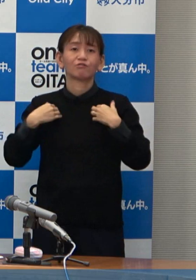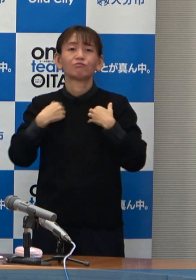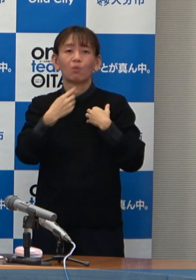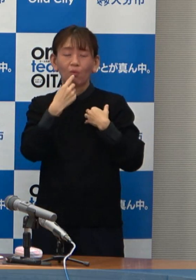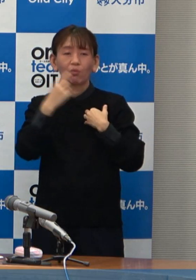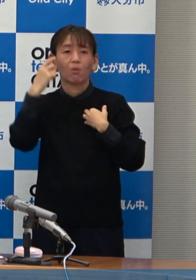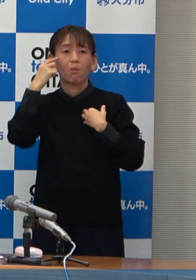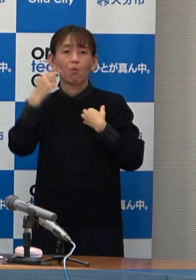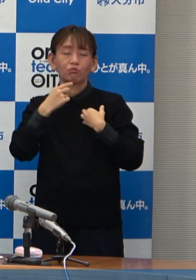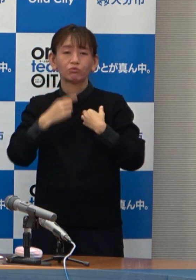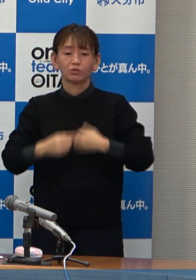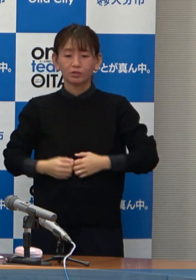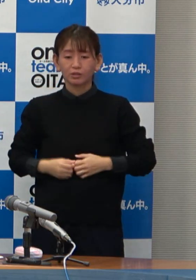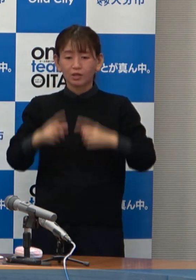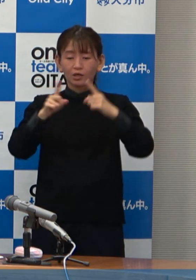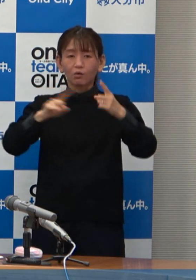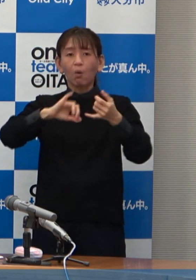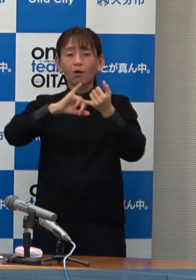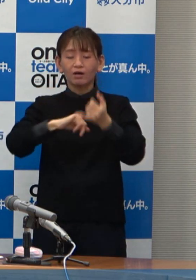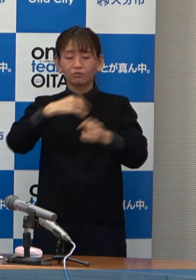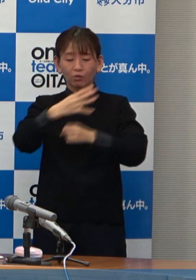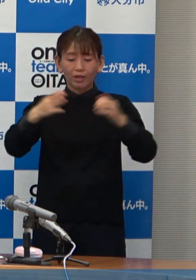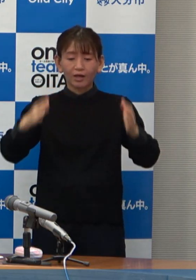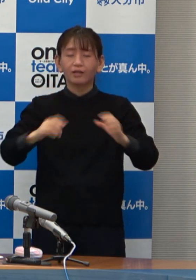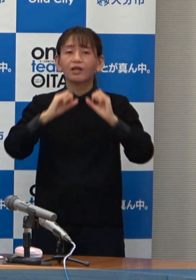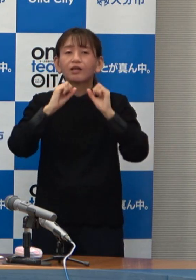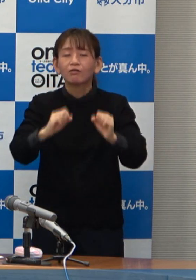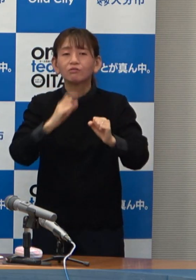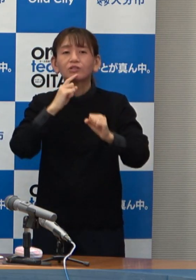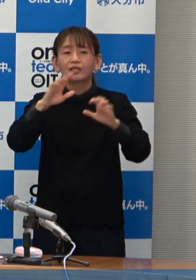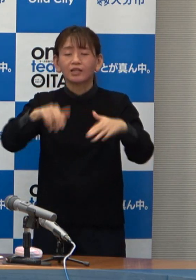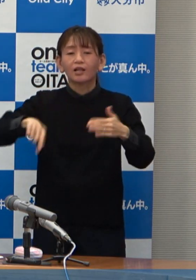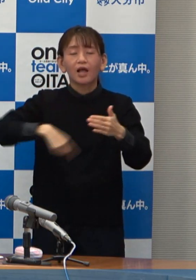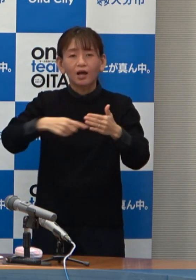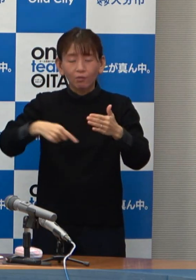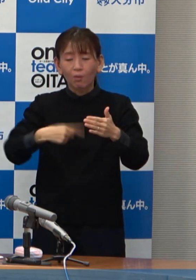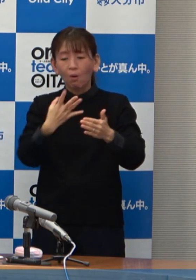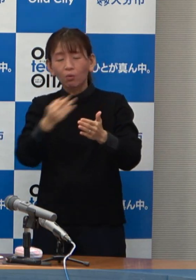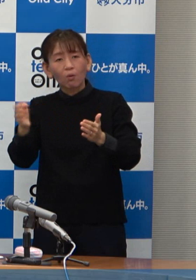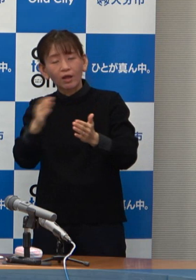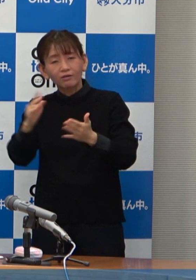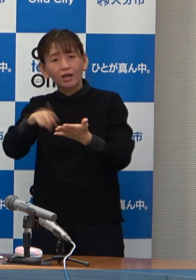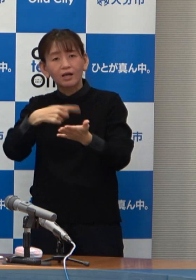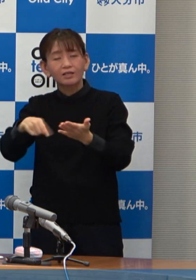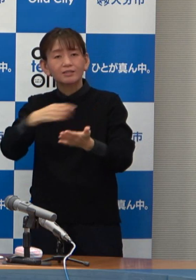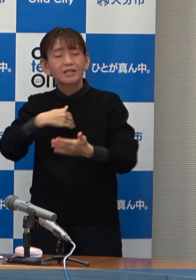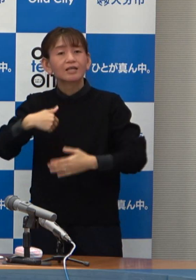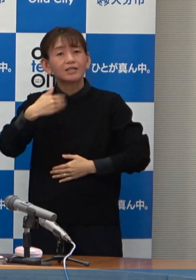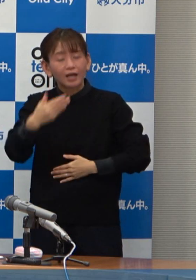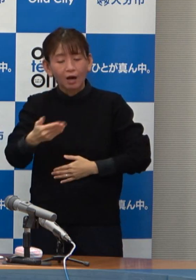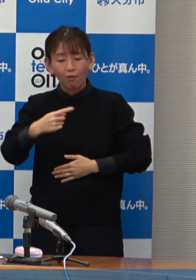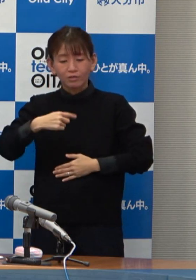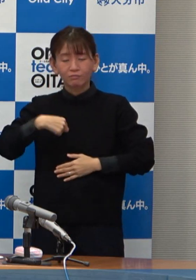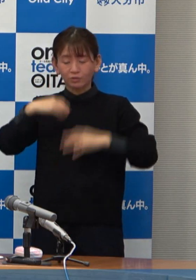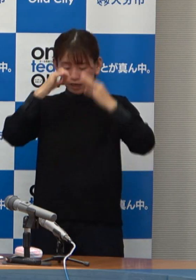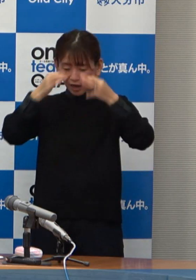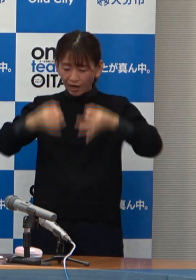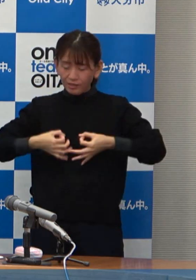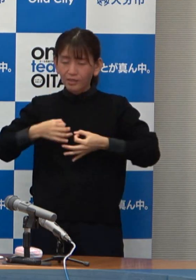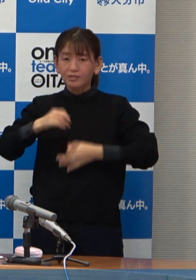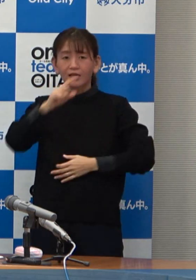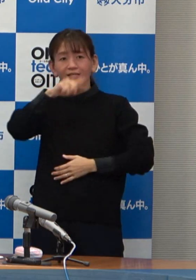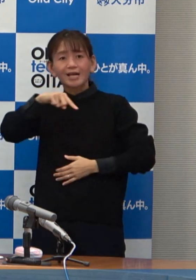年間のうちでやりますって言ったことがどこまでできているかそれを半年に1回チェックして公表するとだ